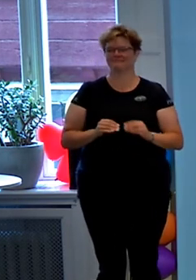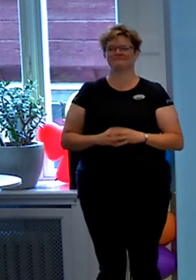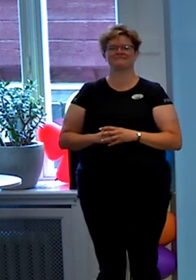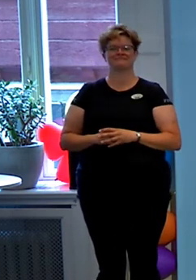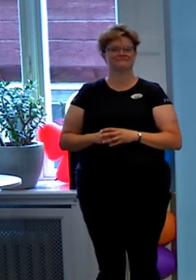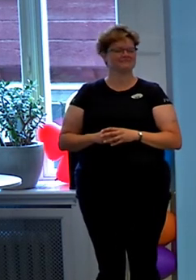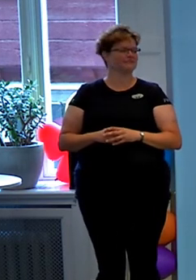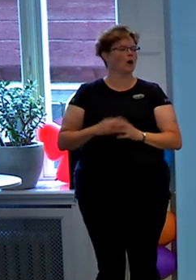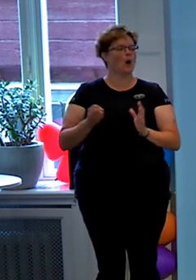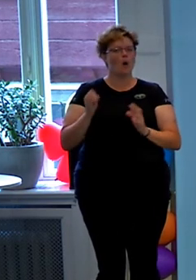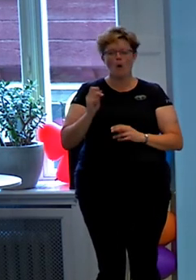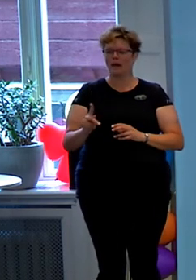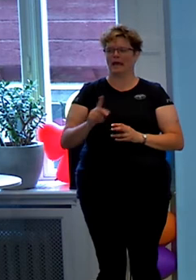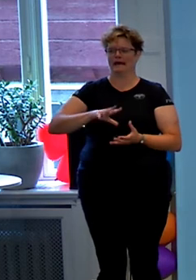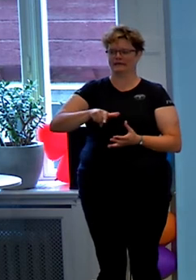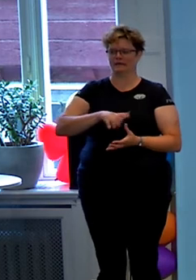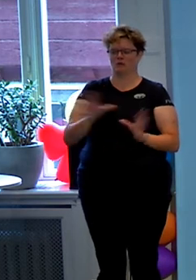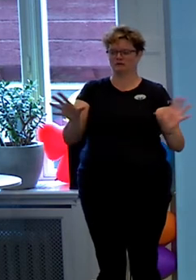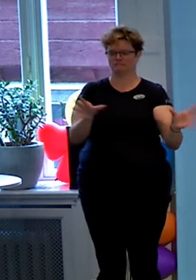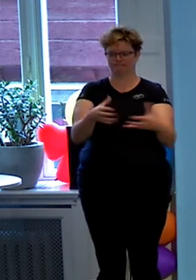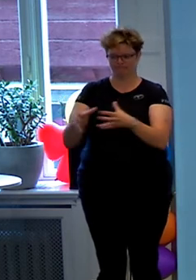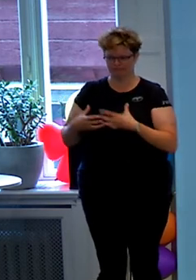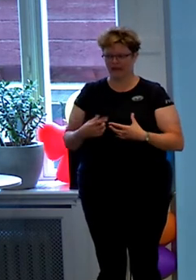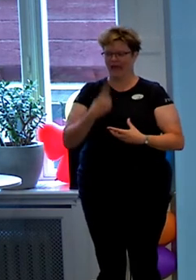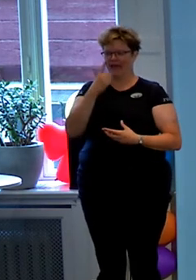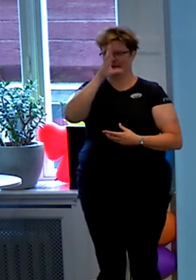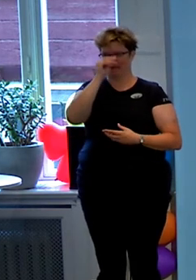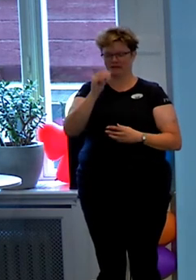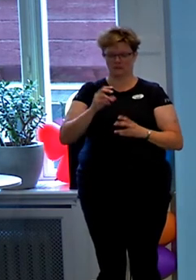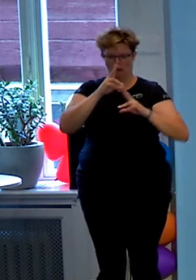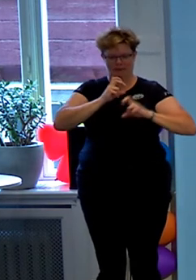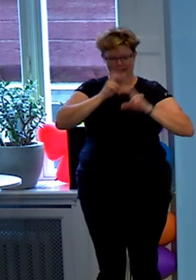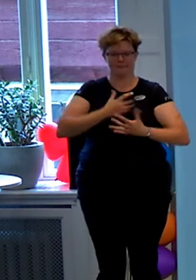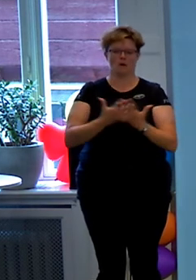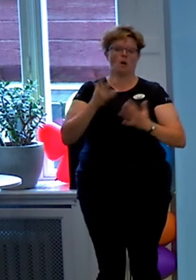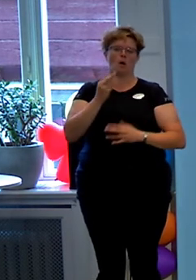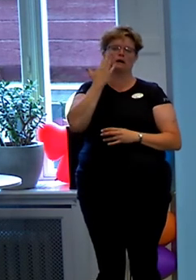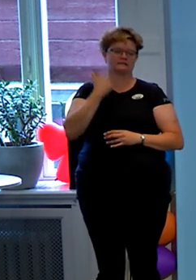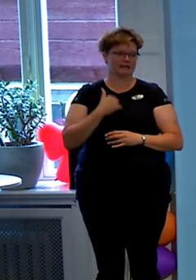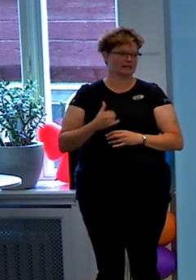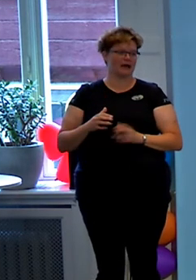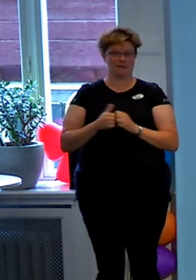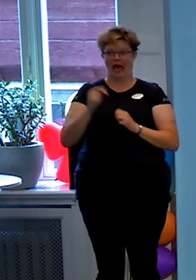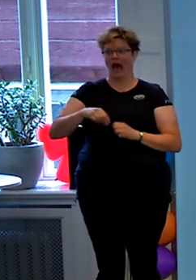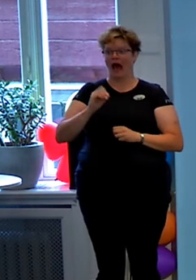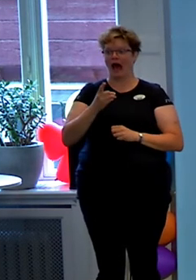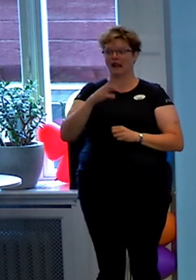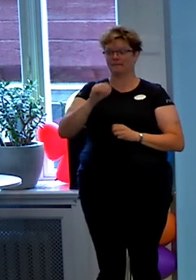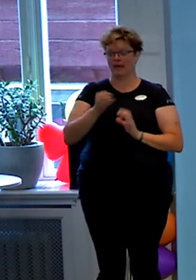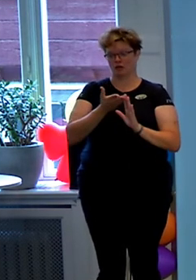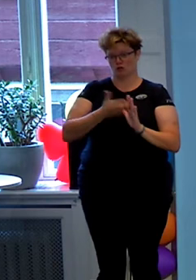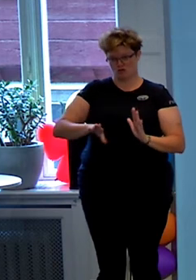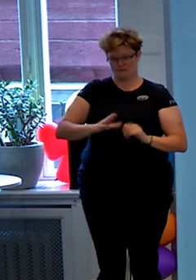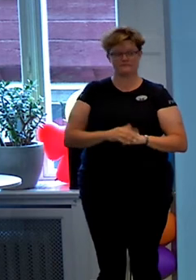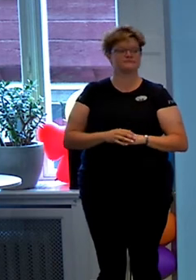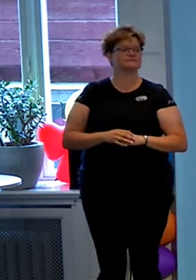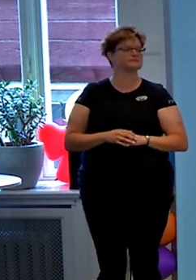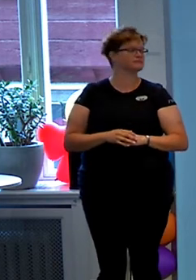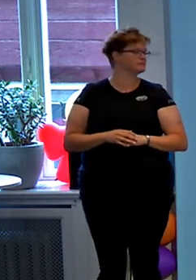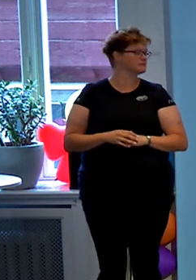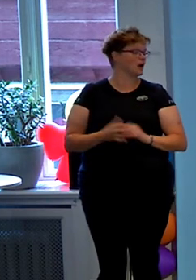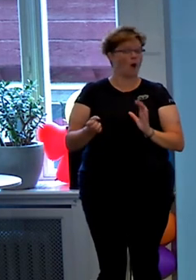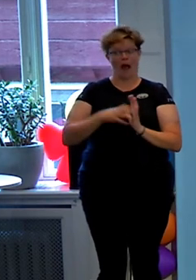jag höll på med regionsammanslagningar när man hade en enmansutredare, det var en massa år sedan nu, men det var här i Almedalen, då,